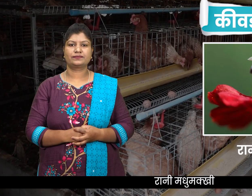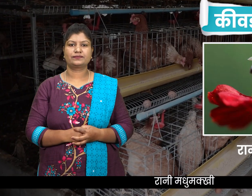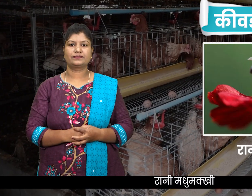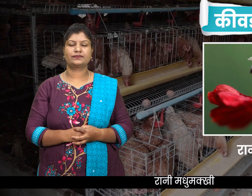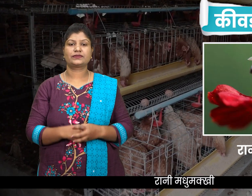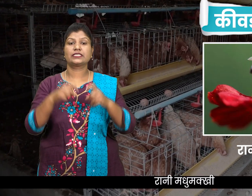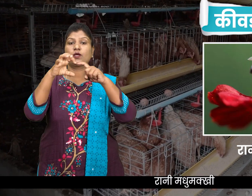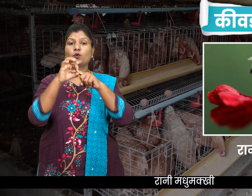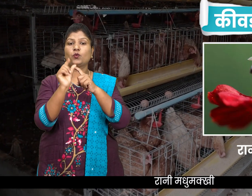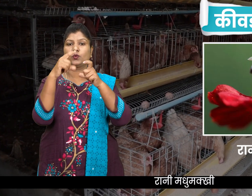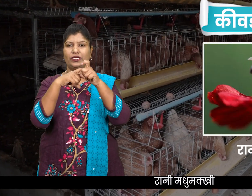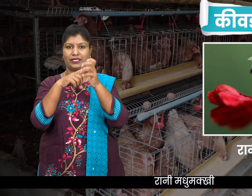रानी मधुमक्खी,